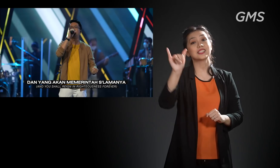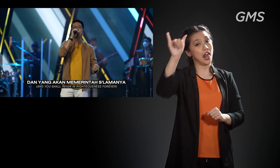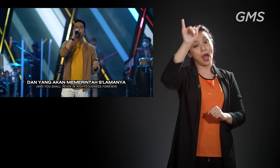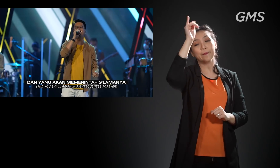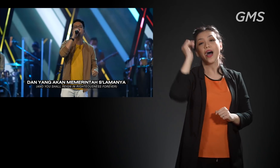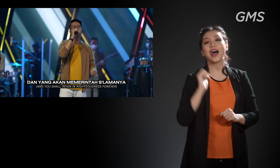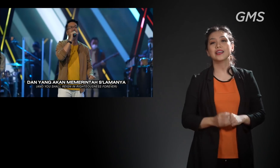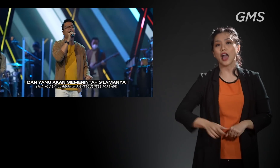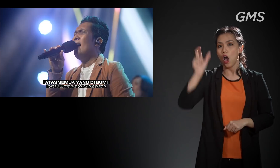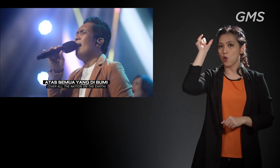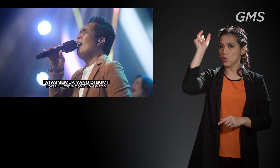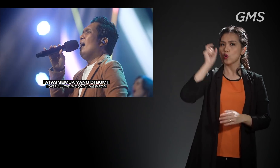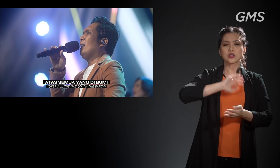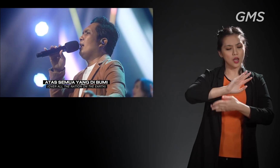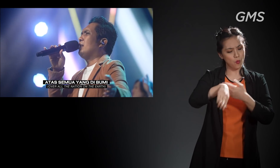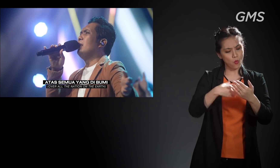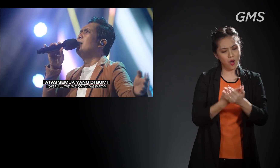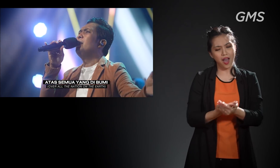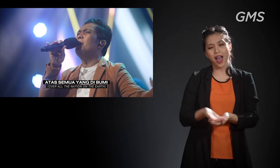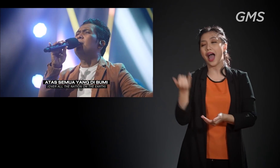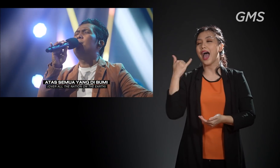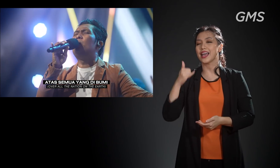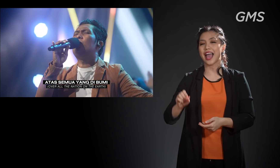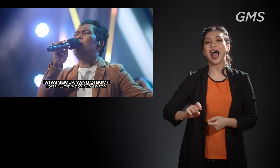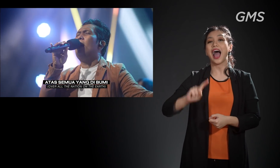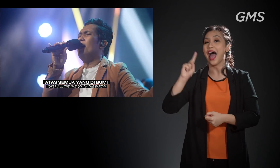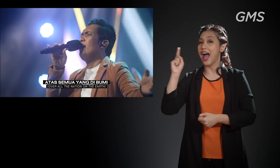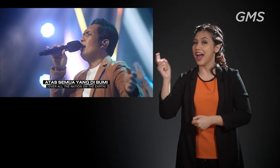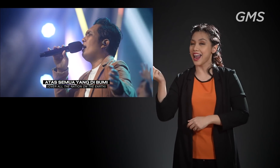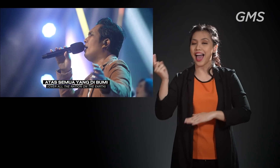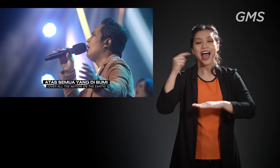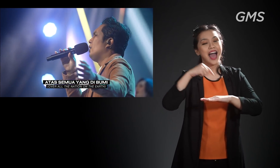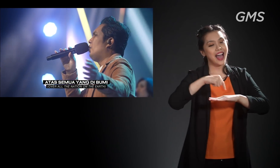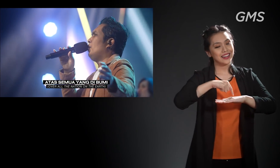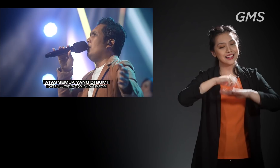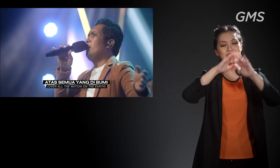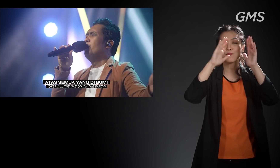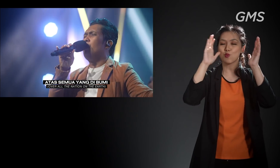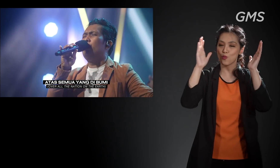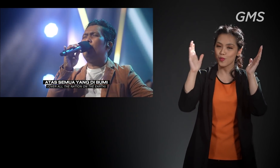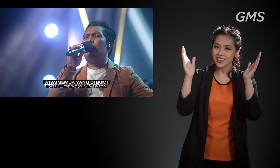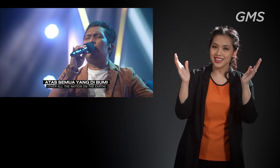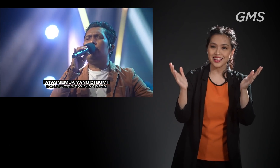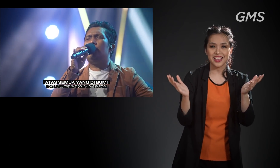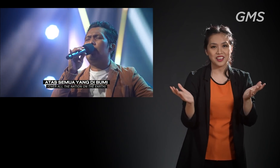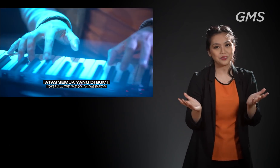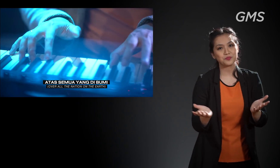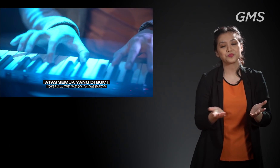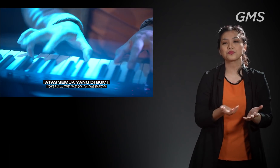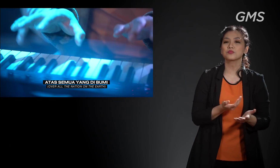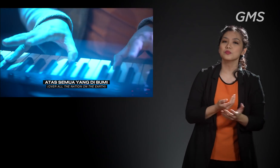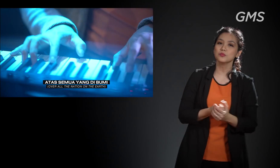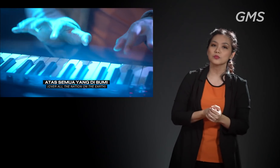memerintah selamanya atas semua yang di bumi,